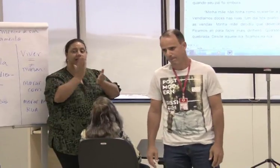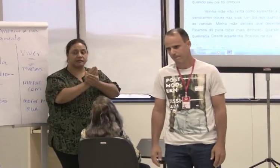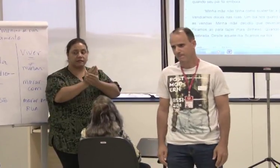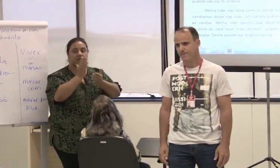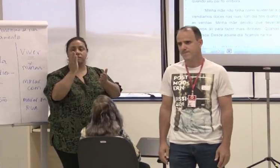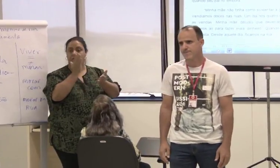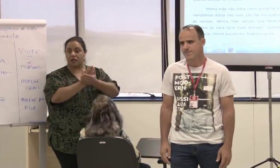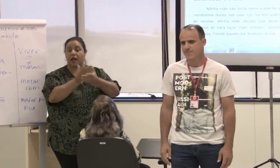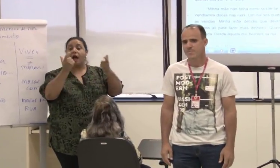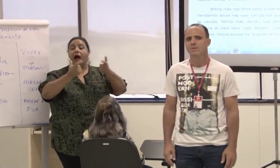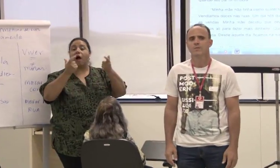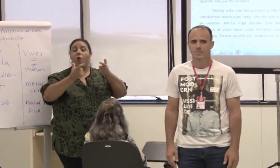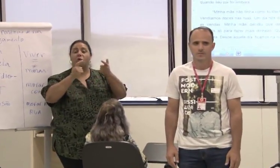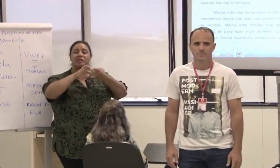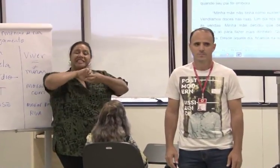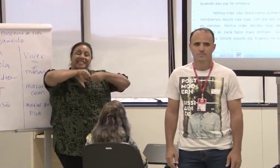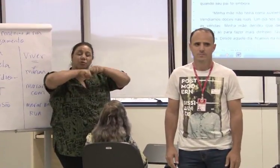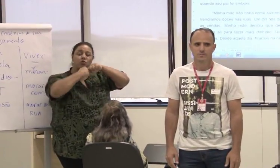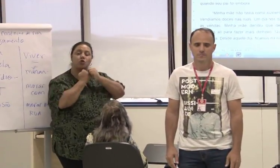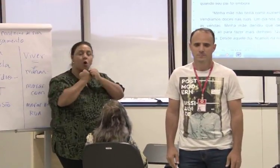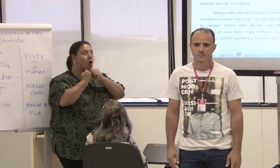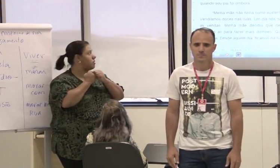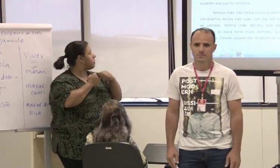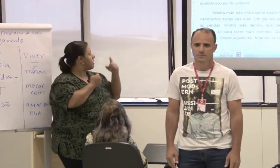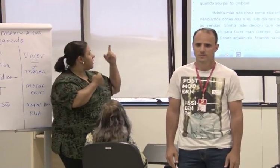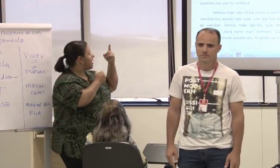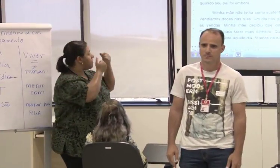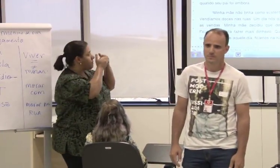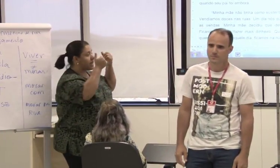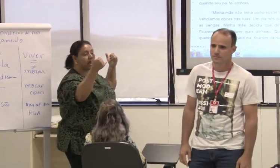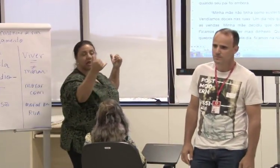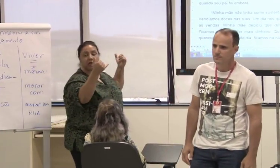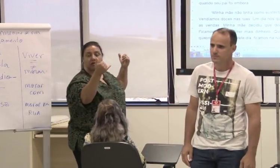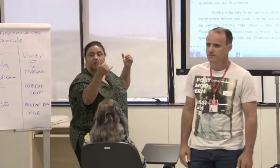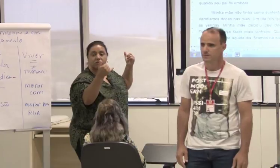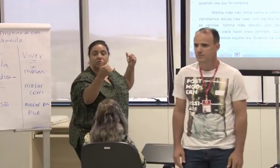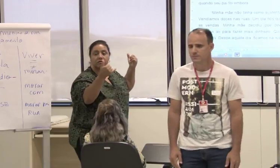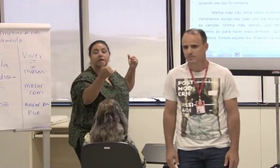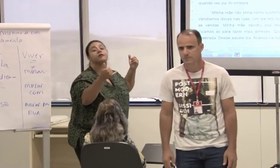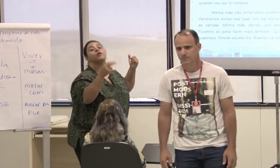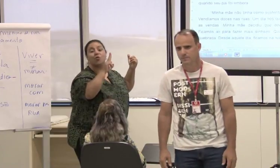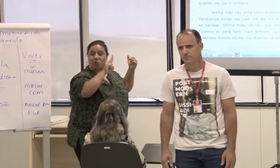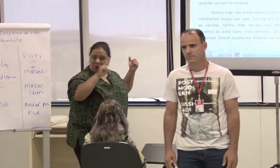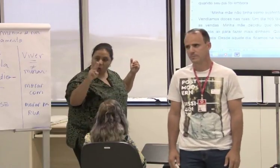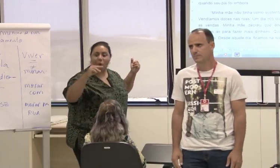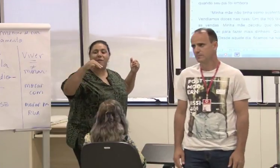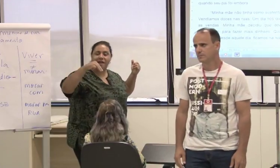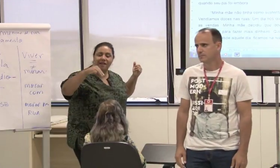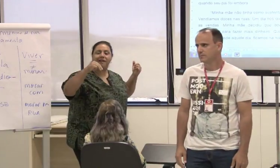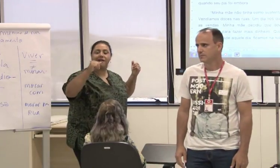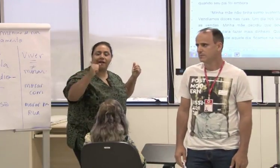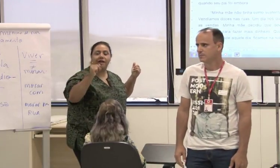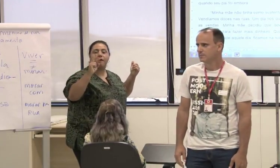cadência. Aonde que está um nó na primeira linha? O nome,